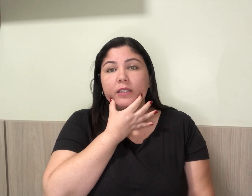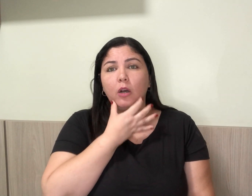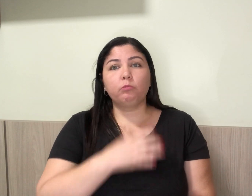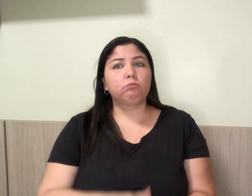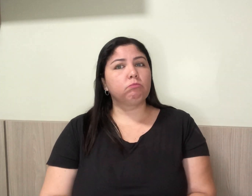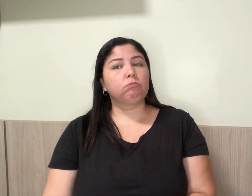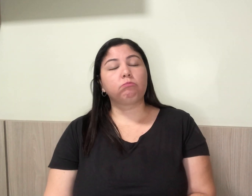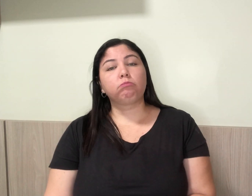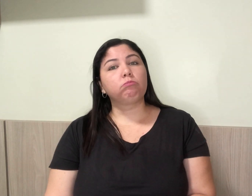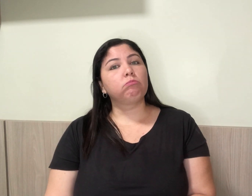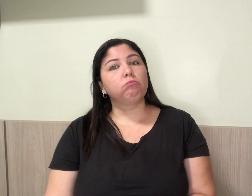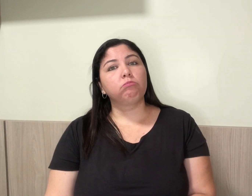ó.